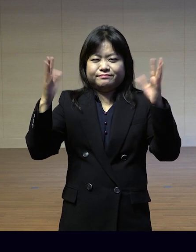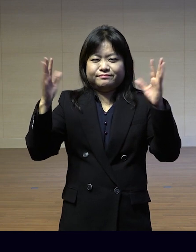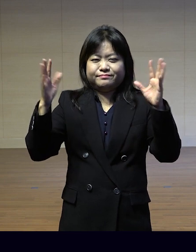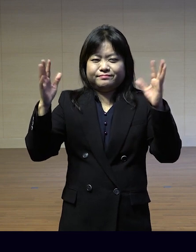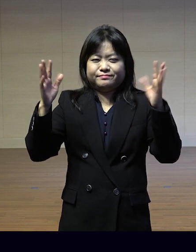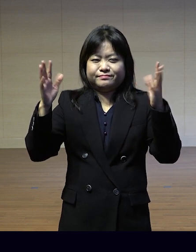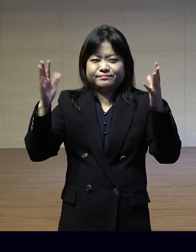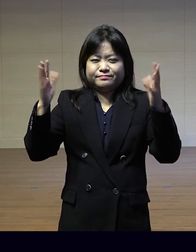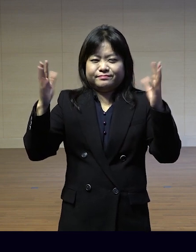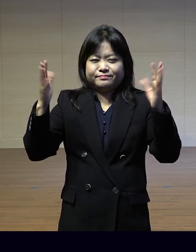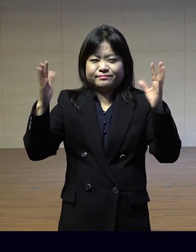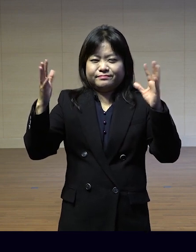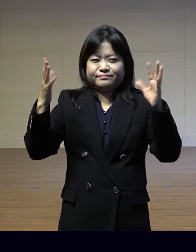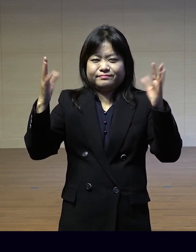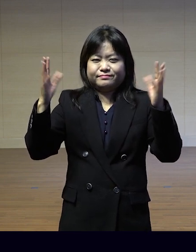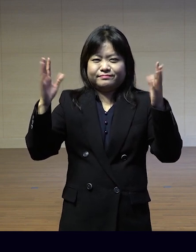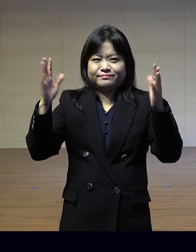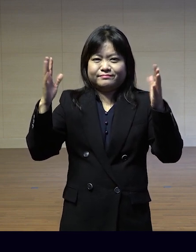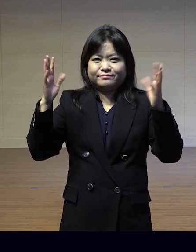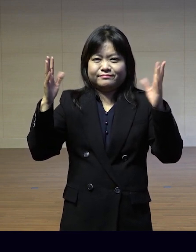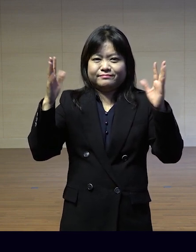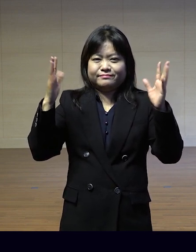드립니다. 감사합니다. 네.